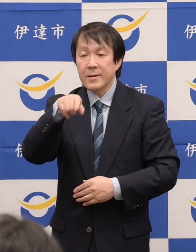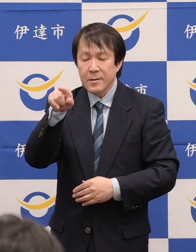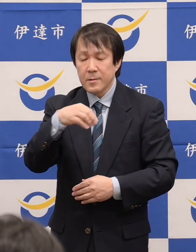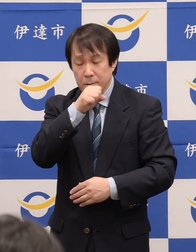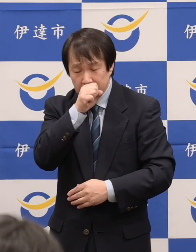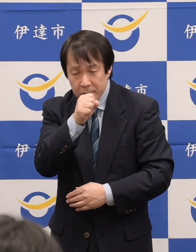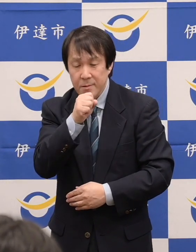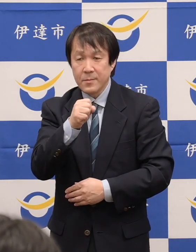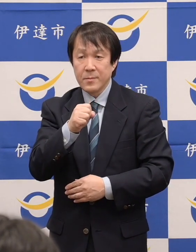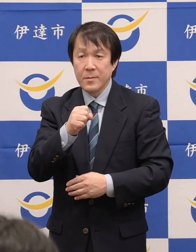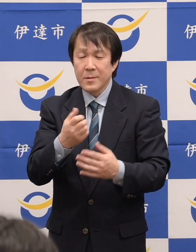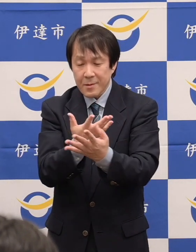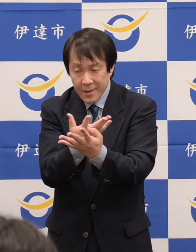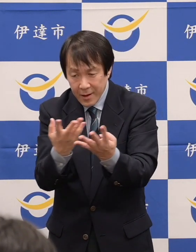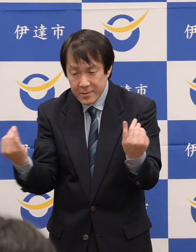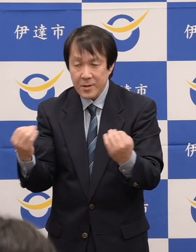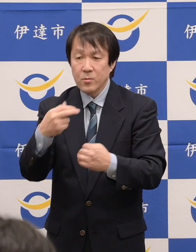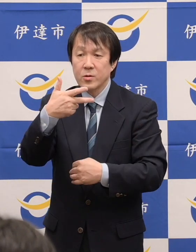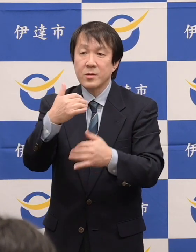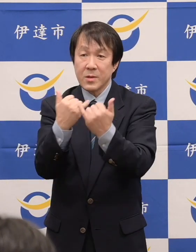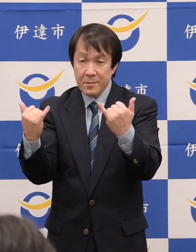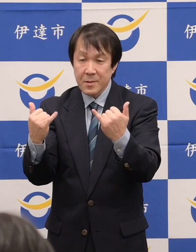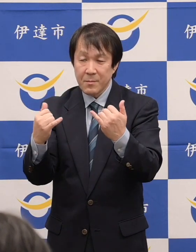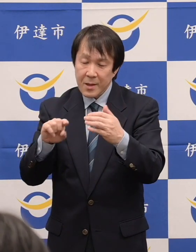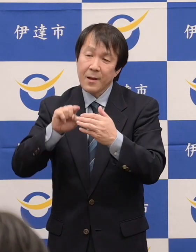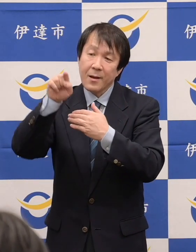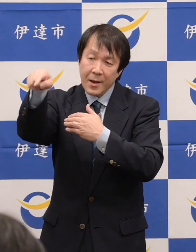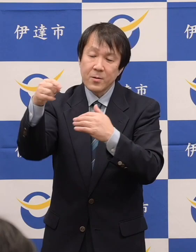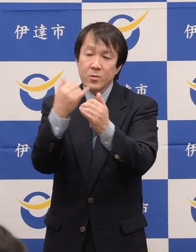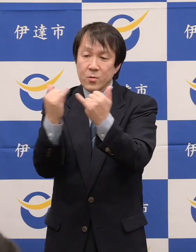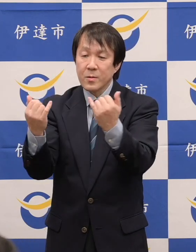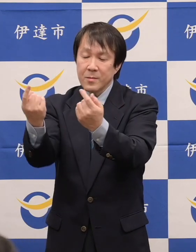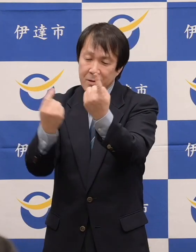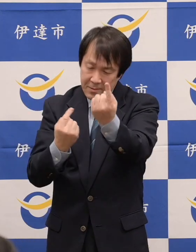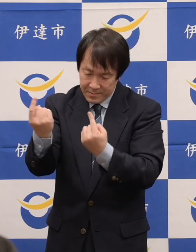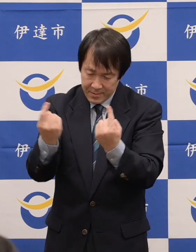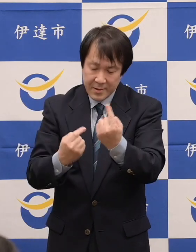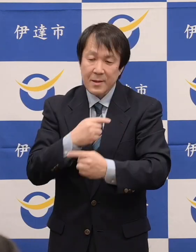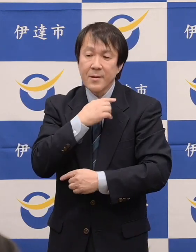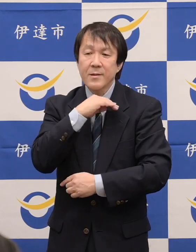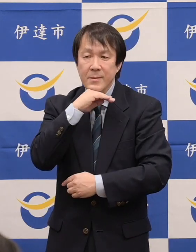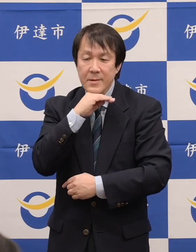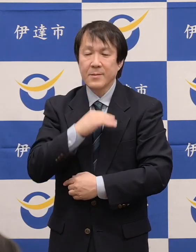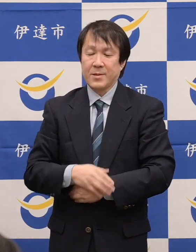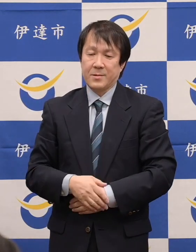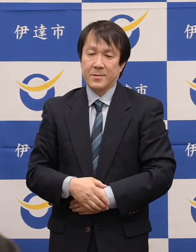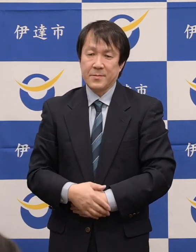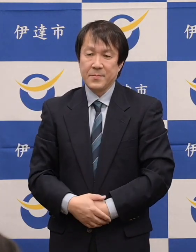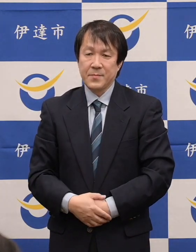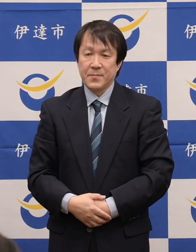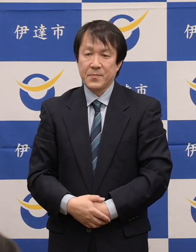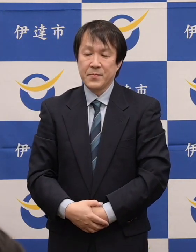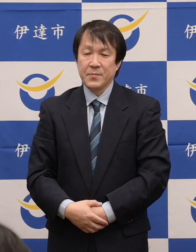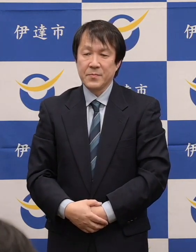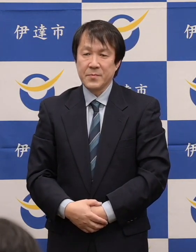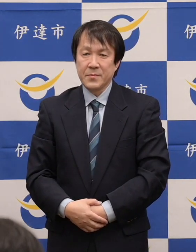くの市民、市以外の方にも利用いただくことを期待をしております。